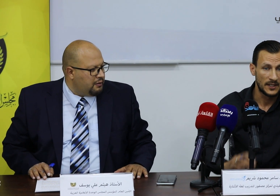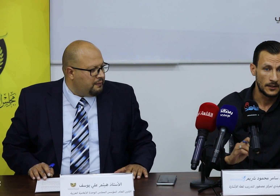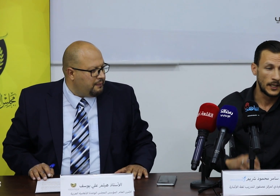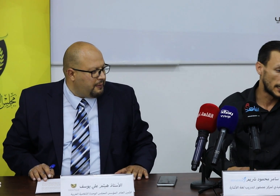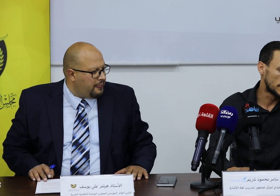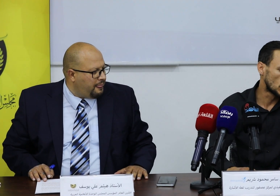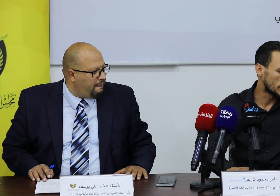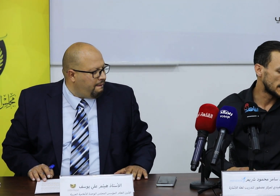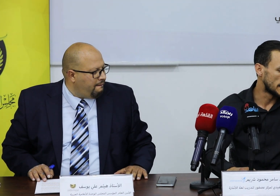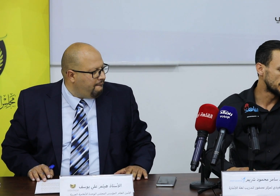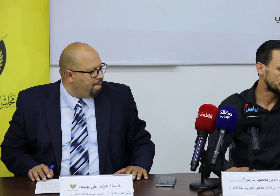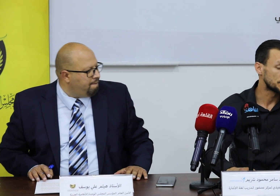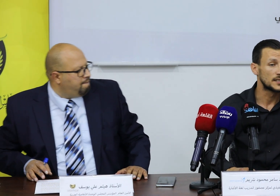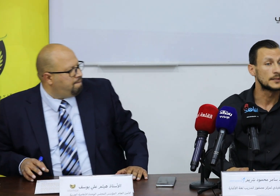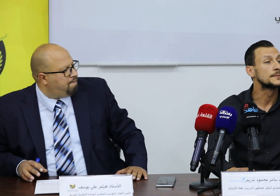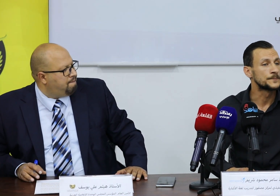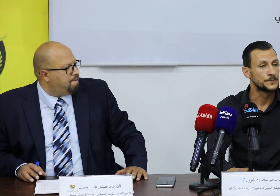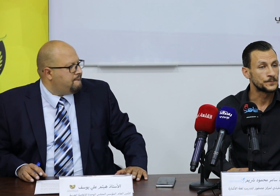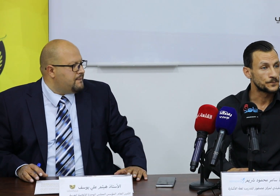الالكتروني، هلا احنا نضرب لكم اياه.